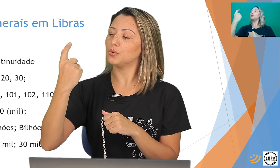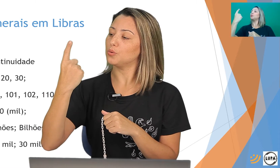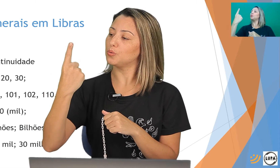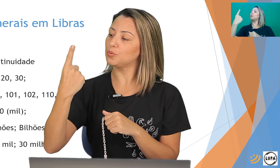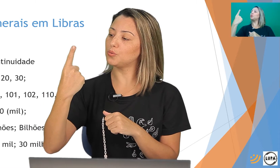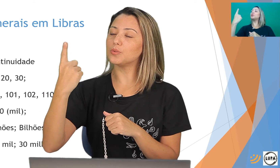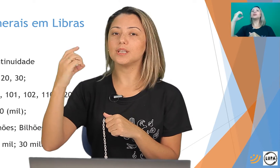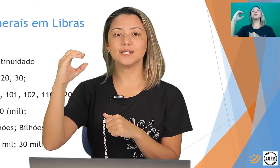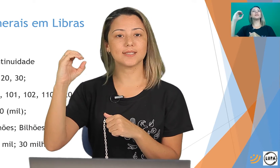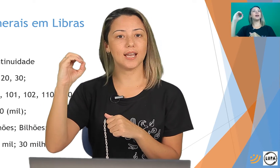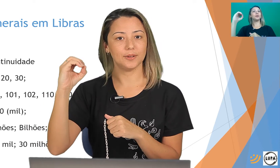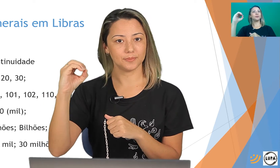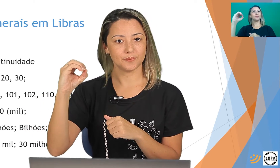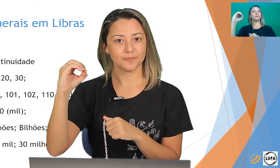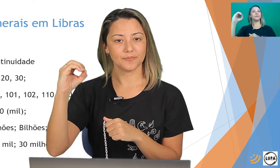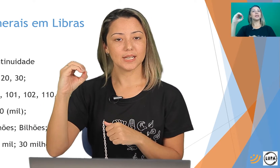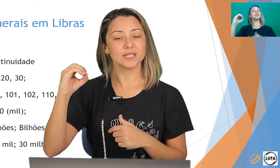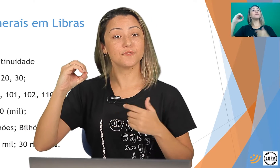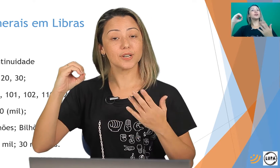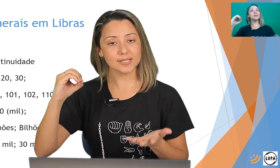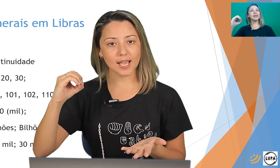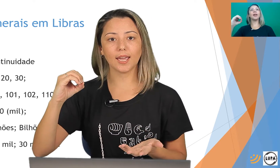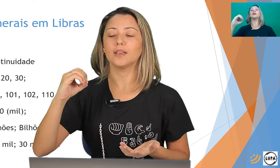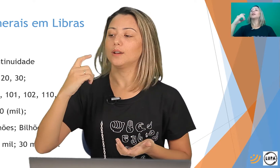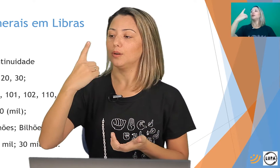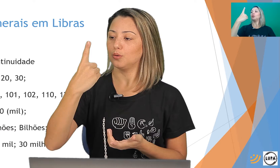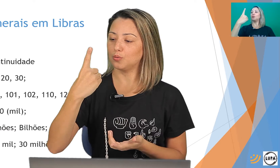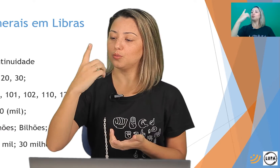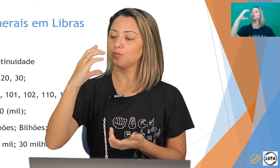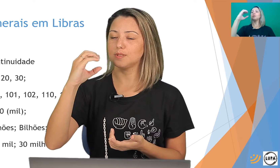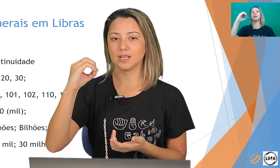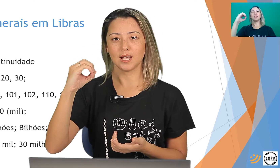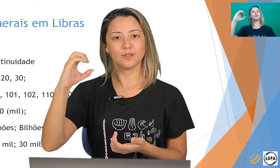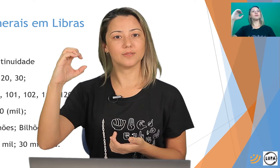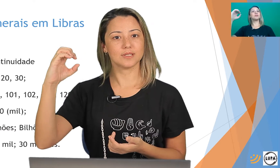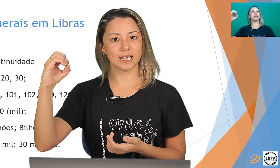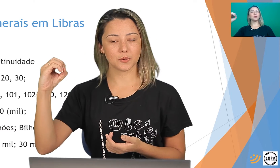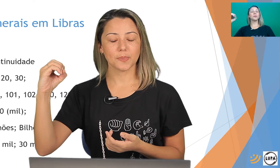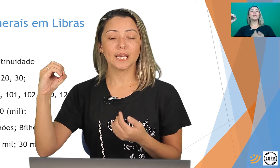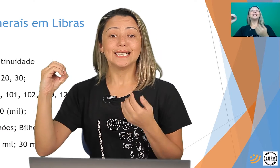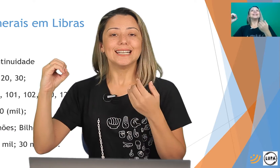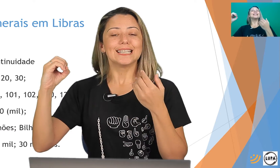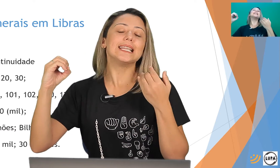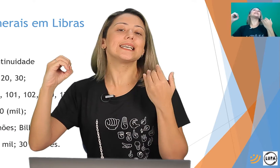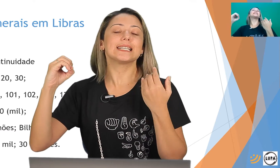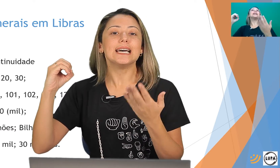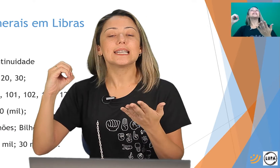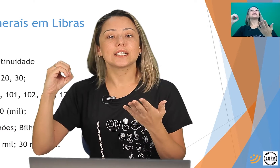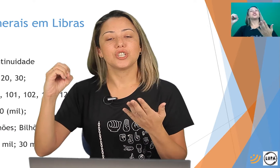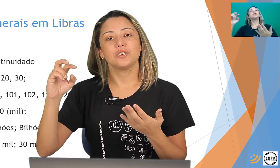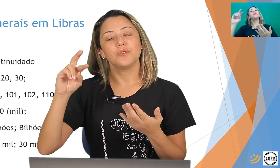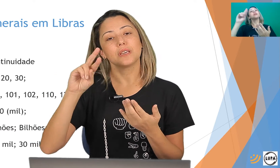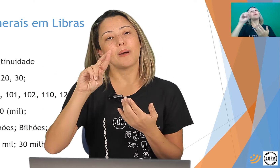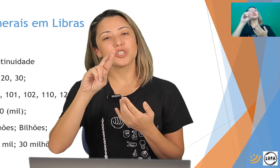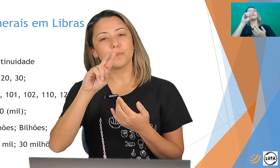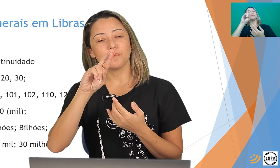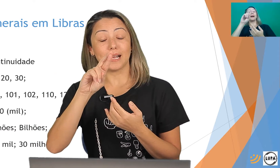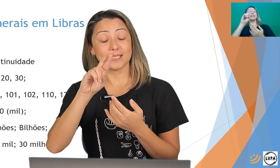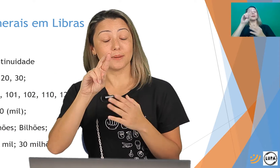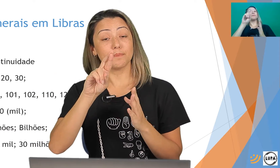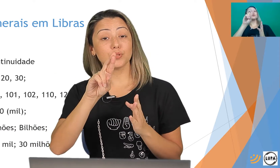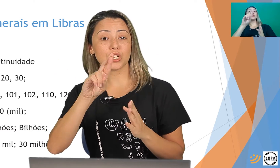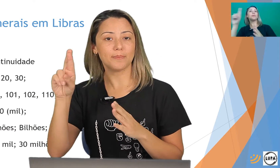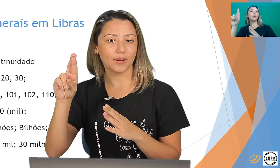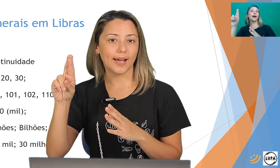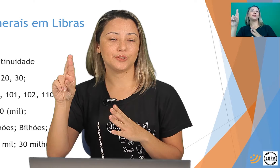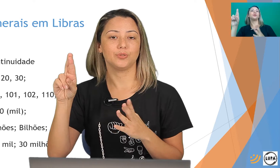então, 1 e 0. Se for 100, 1, 0, 0. Nas letras, a gente viu que